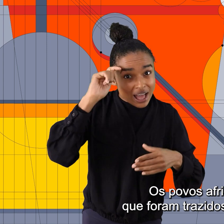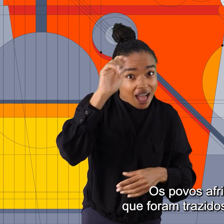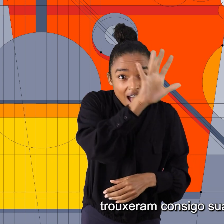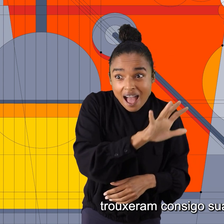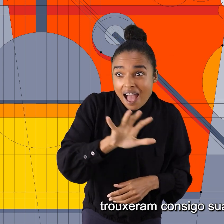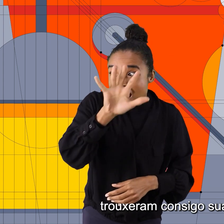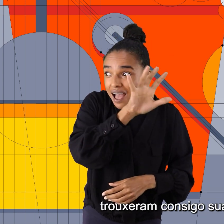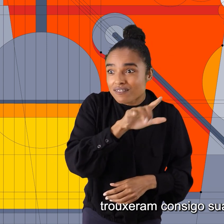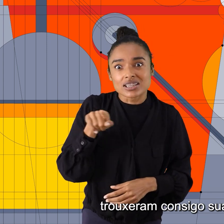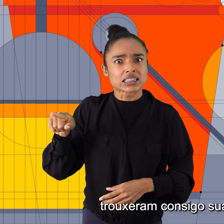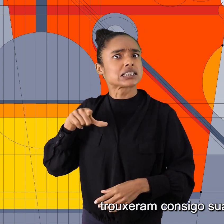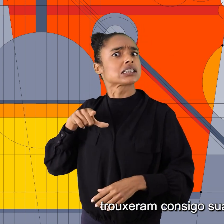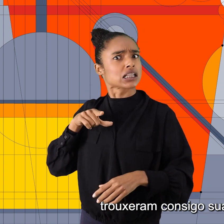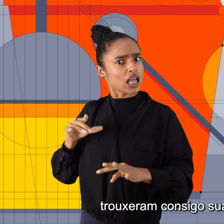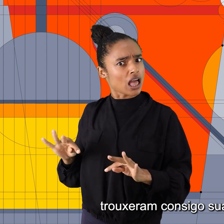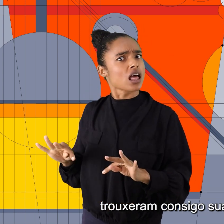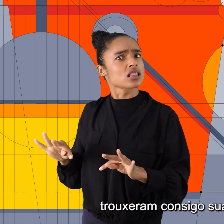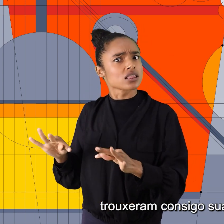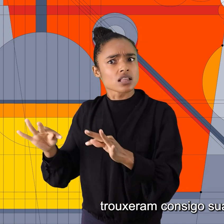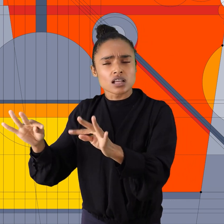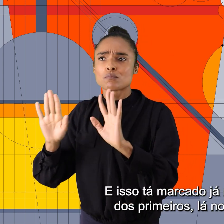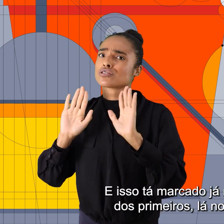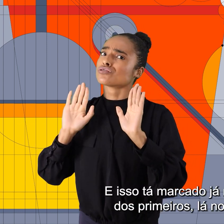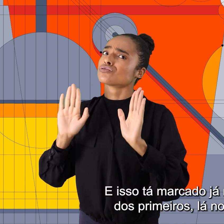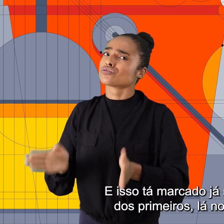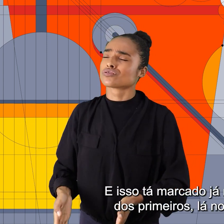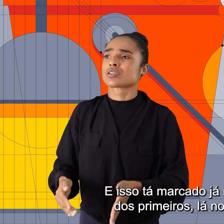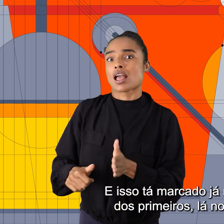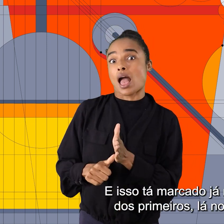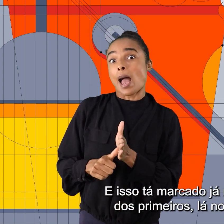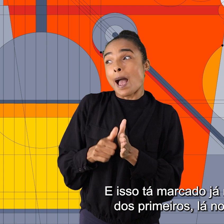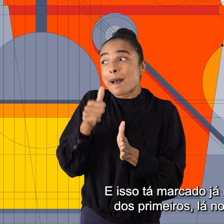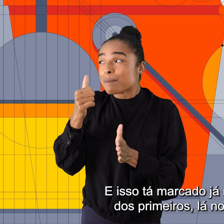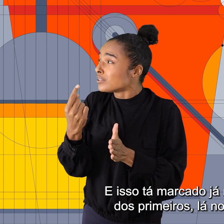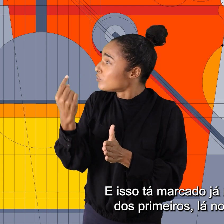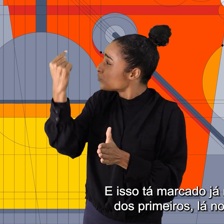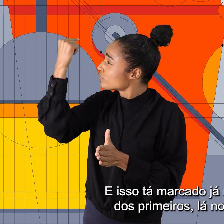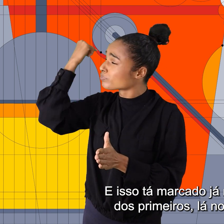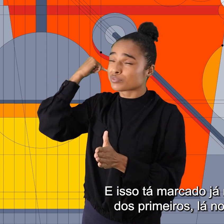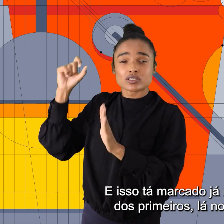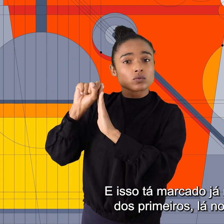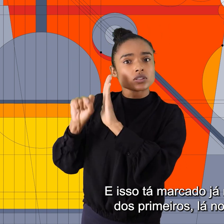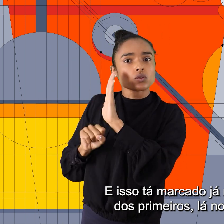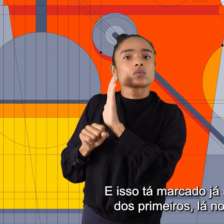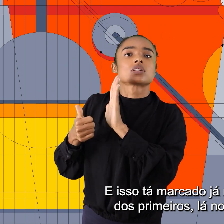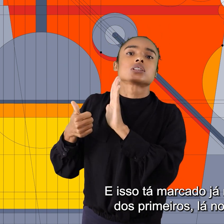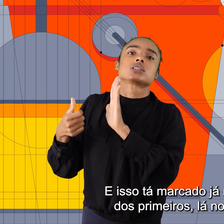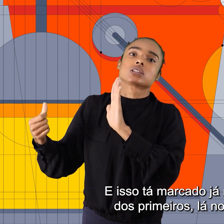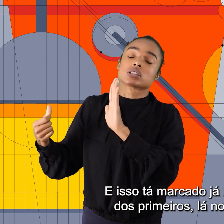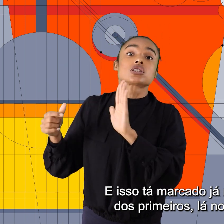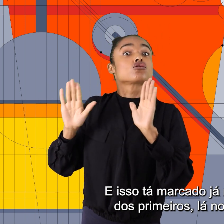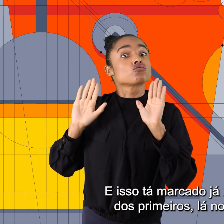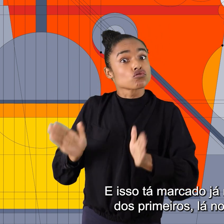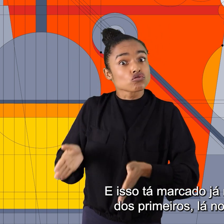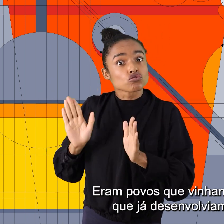para o Brasil trouxeram consigo suas tecnologias. E isso está marcado já na chegada dos primeiros, lá no século